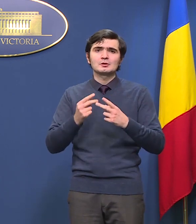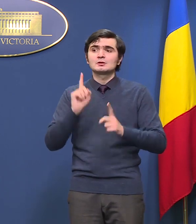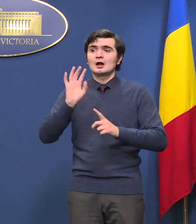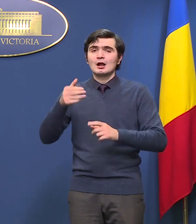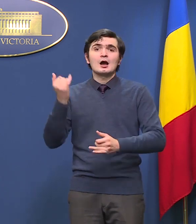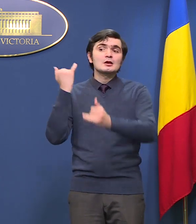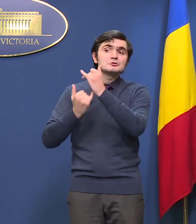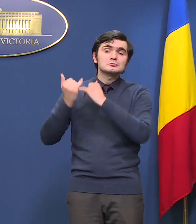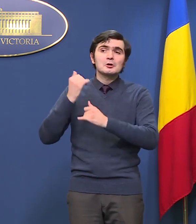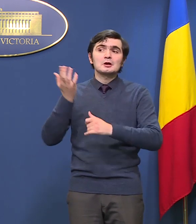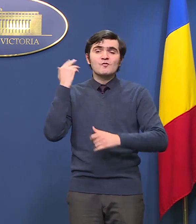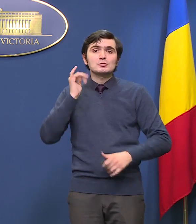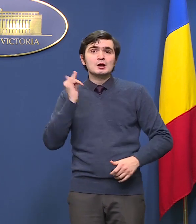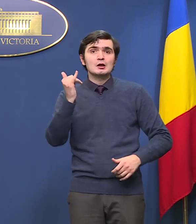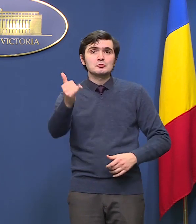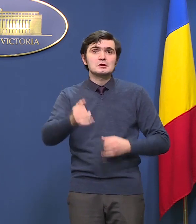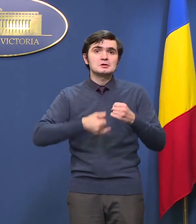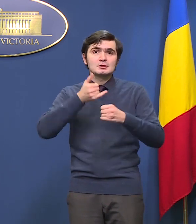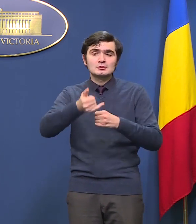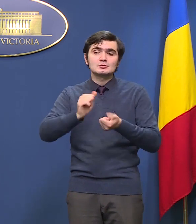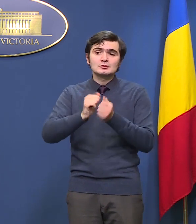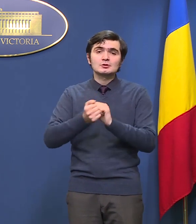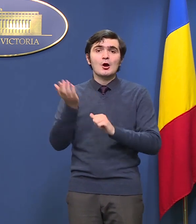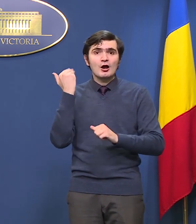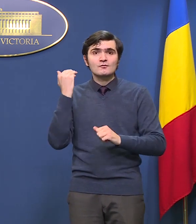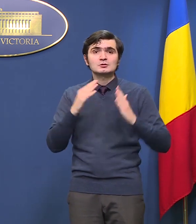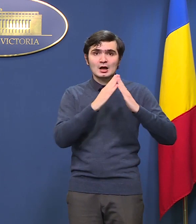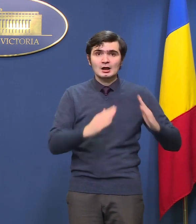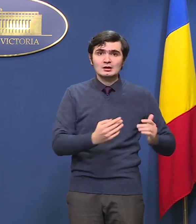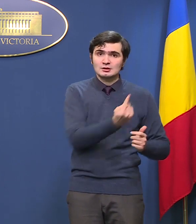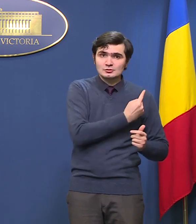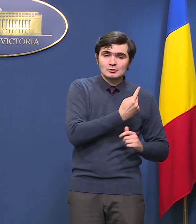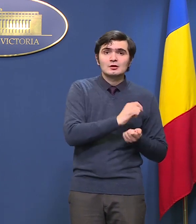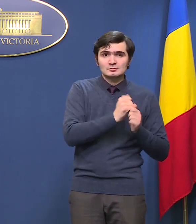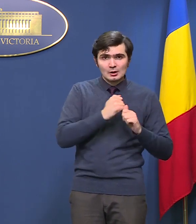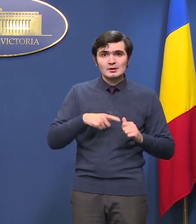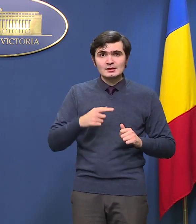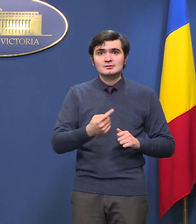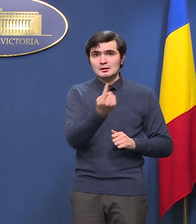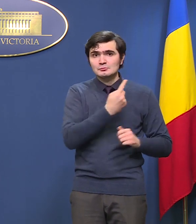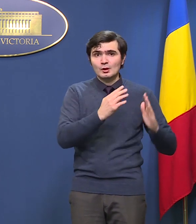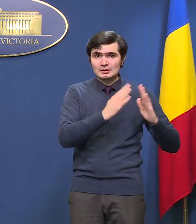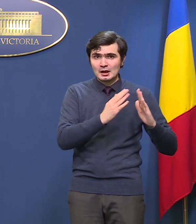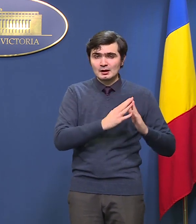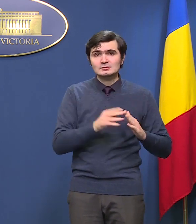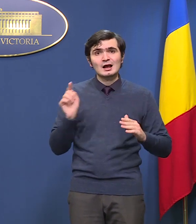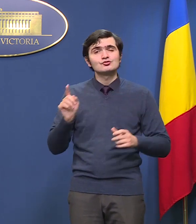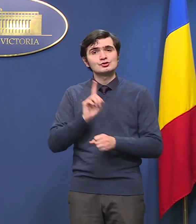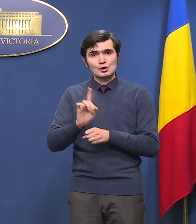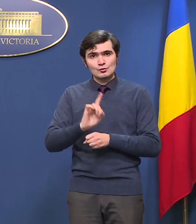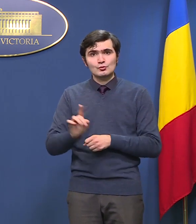călătorie internațională, dacă a fost în izolare la domiciliu sau este în izolare la domiciliu. Evident, lucruri care pot